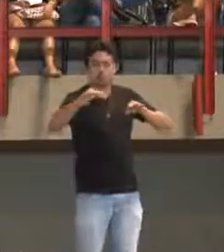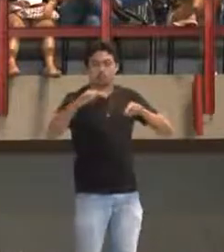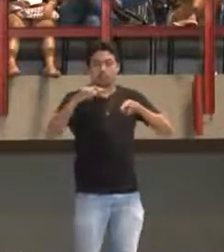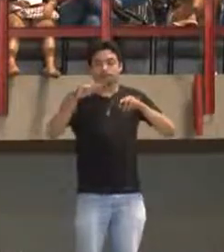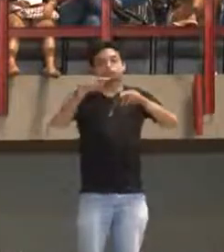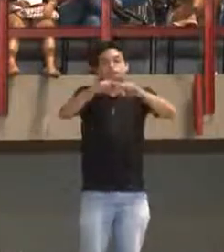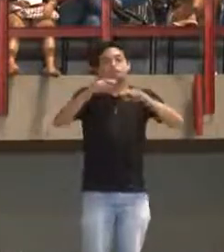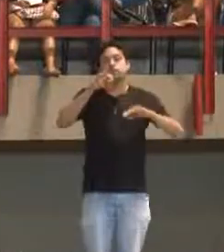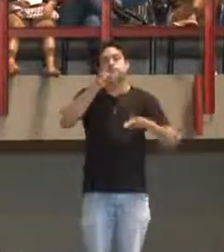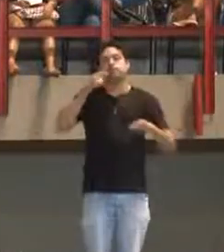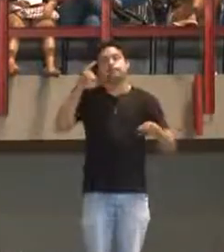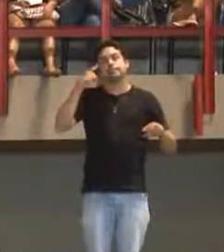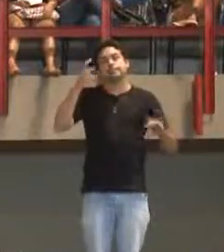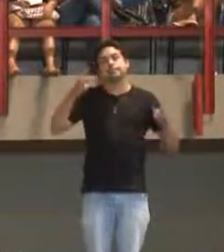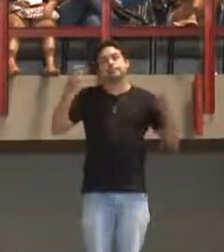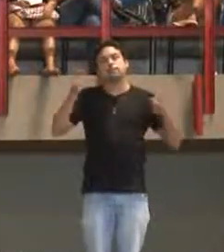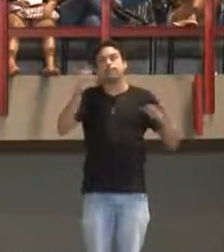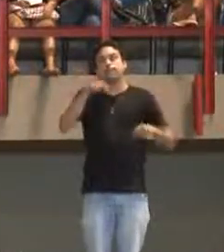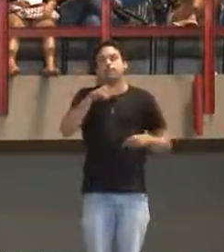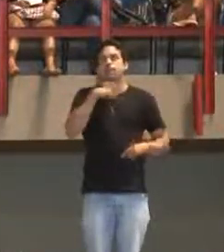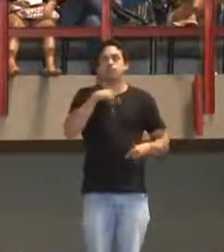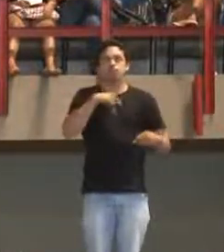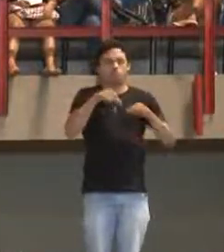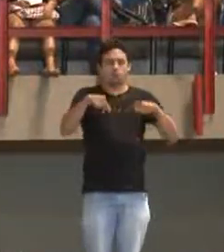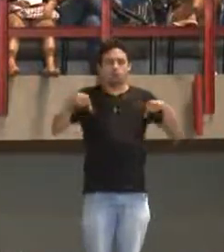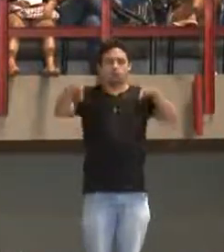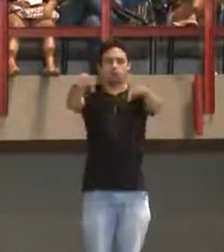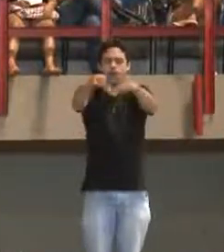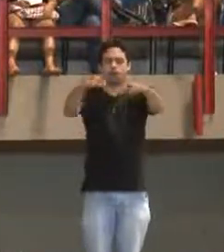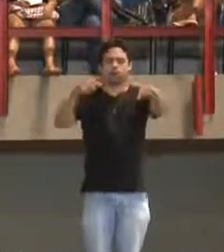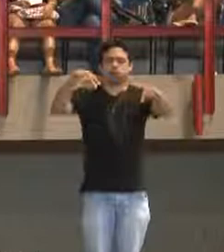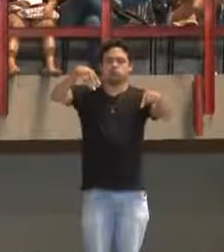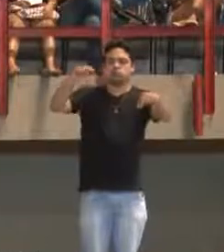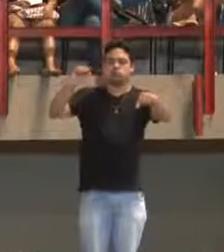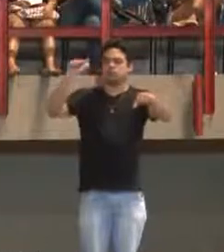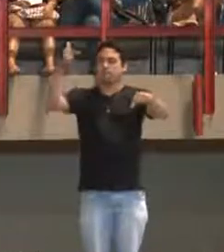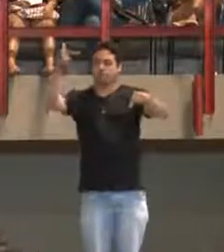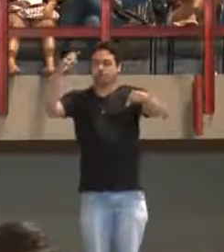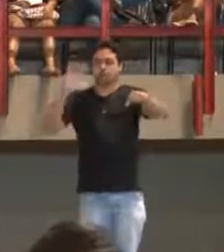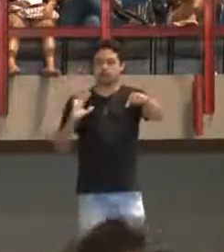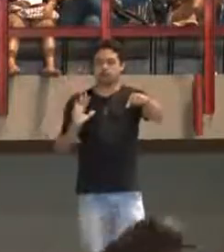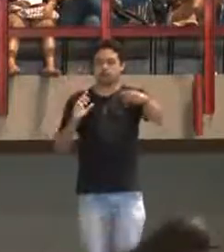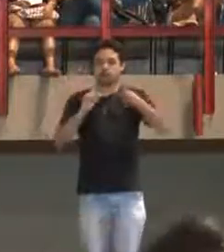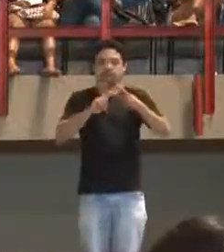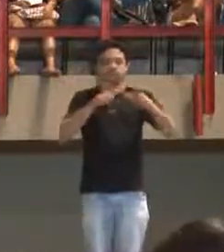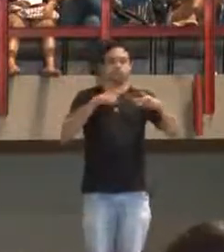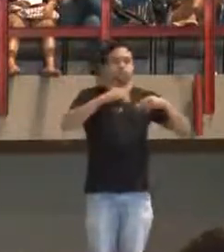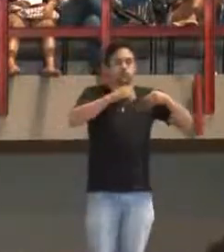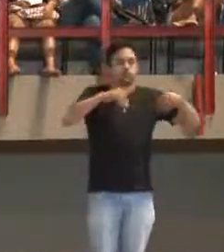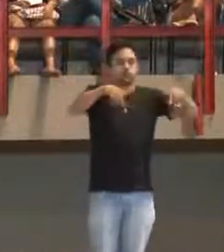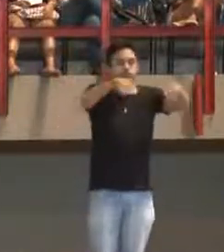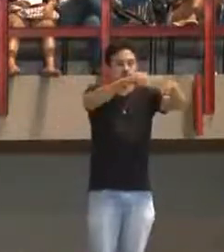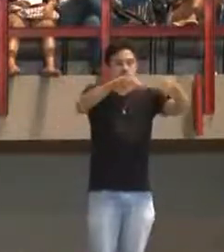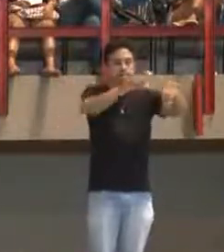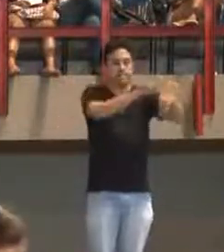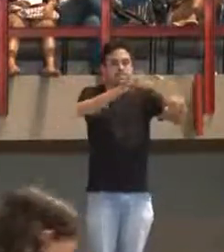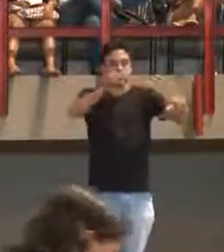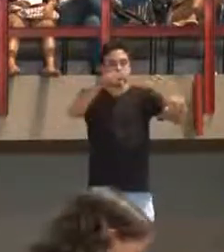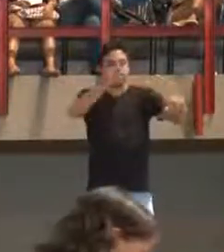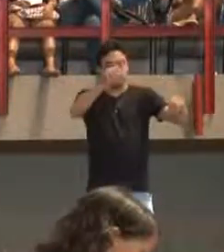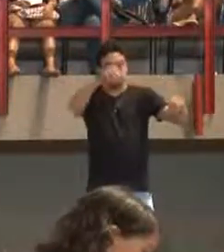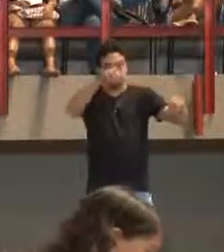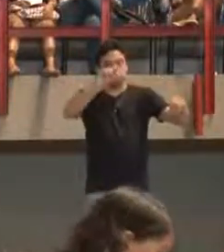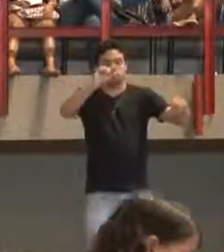mais comum a gente ouvir falar em quê? Eu tenho uma área de 200 metros quadrados. Eu tenho um terreno de 500